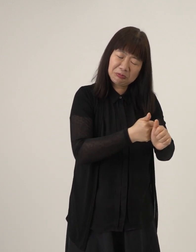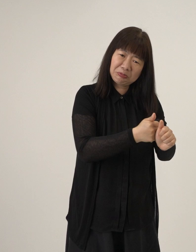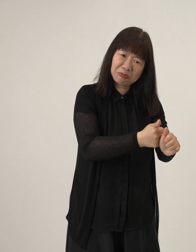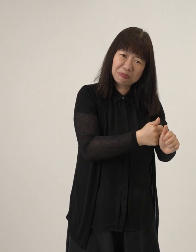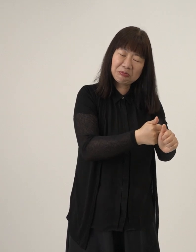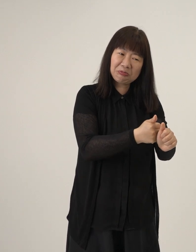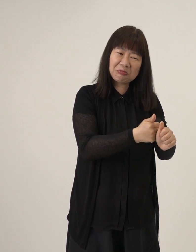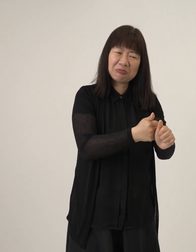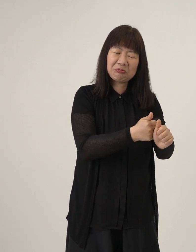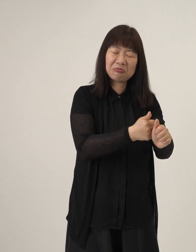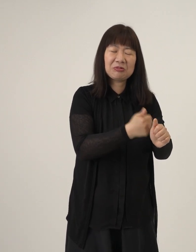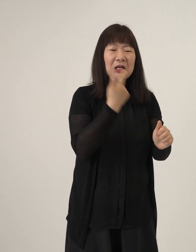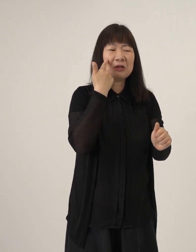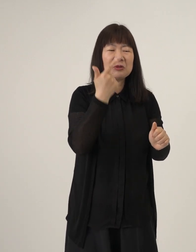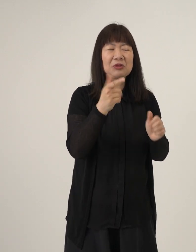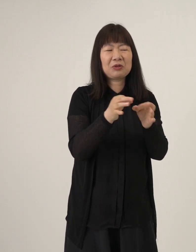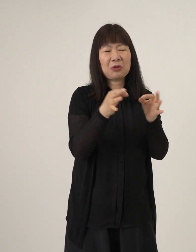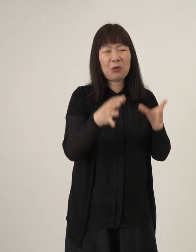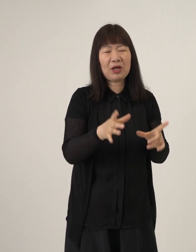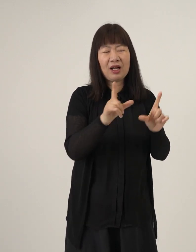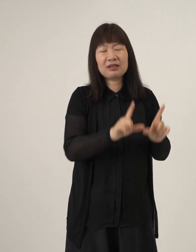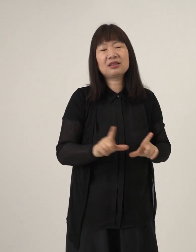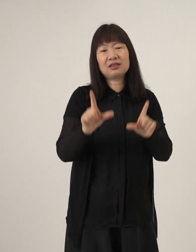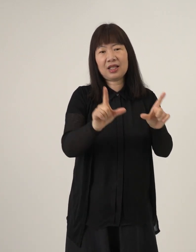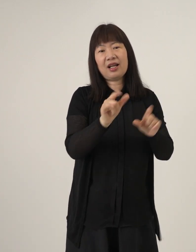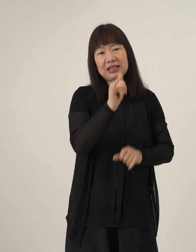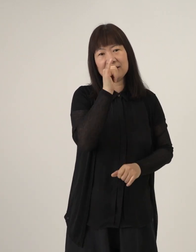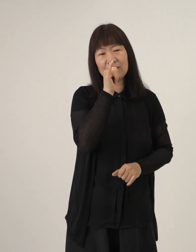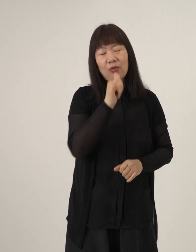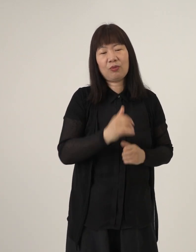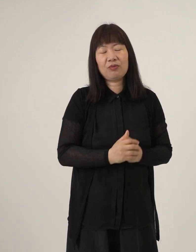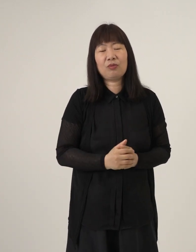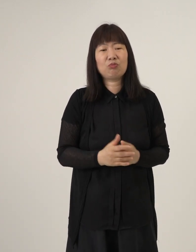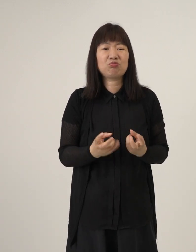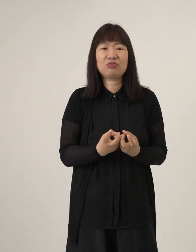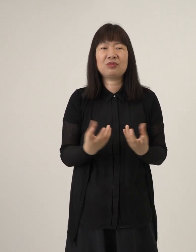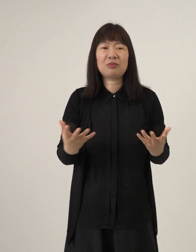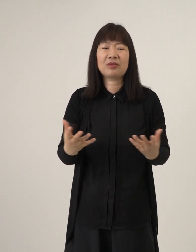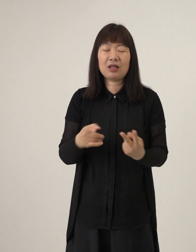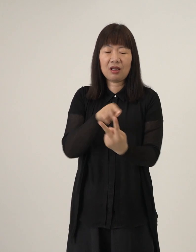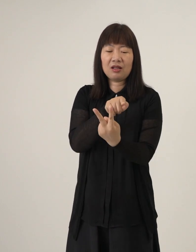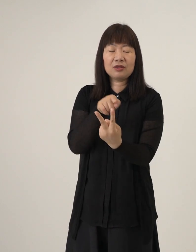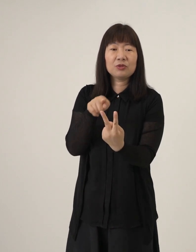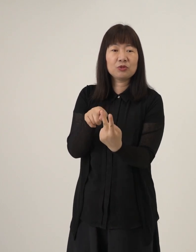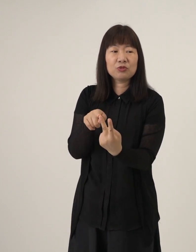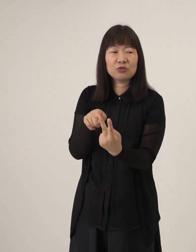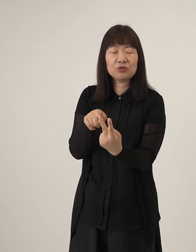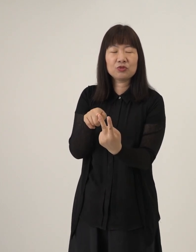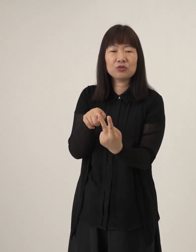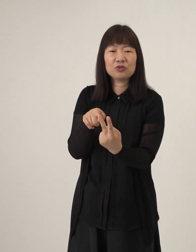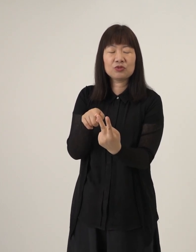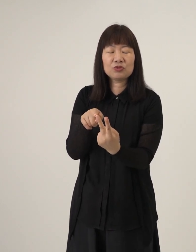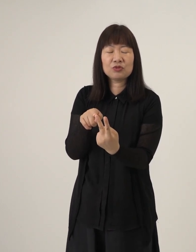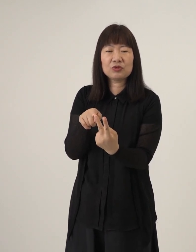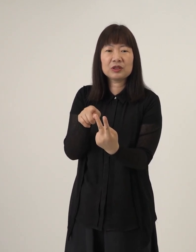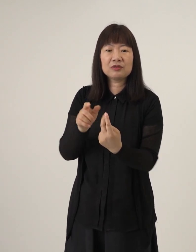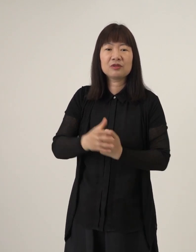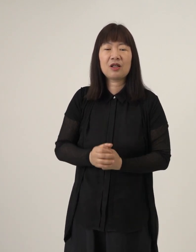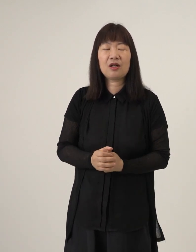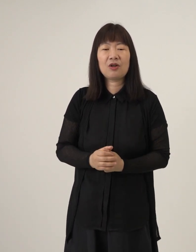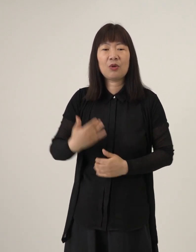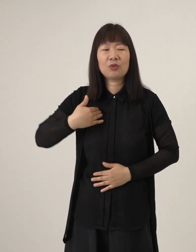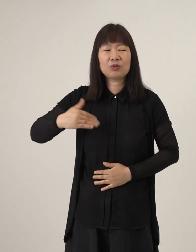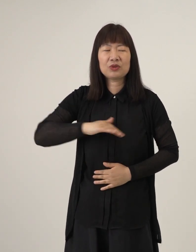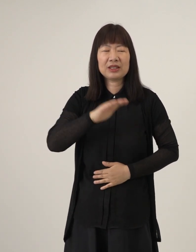버무려진 6일의 시간 속에 살아갈 수밖에 없어요. 이 둘은 적어도